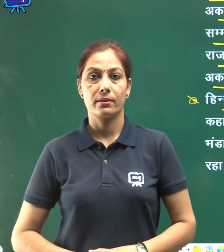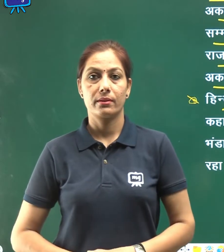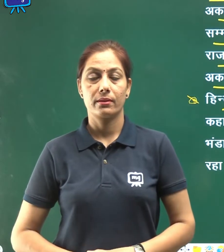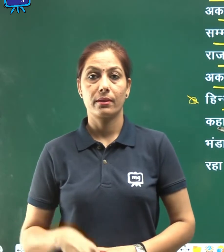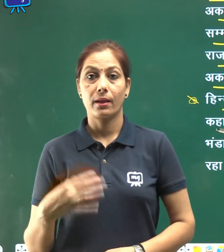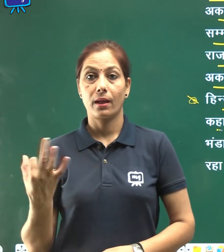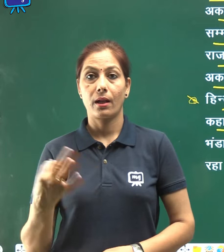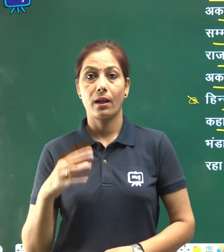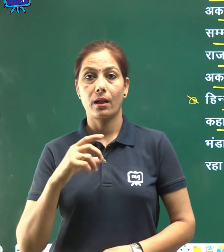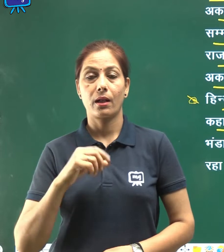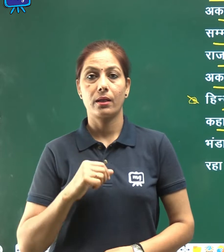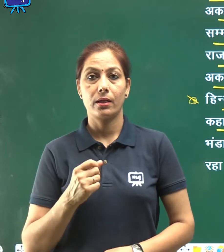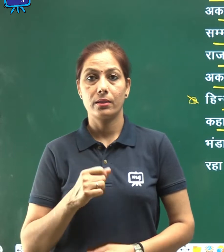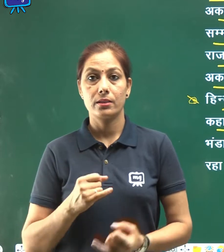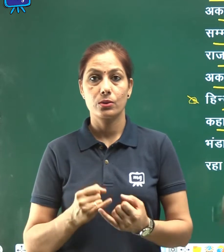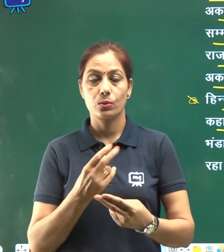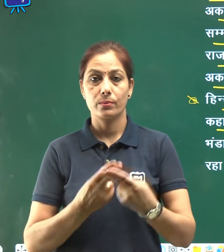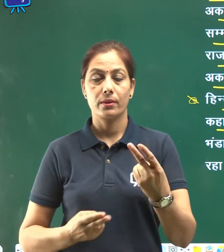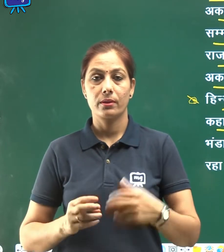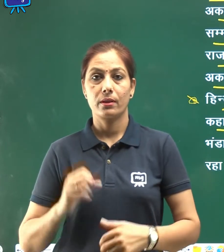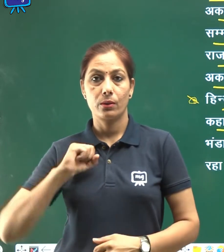नई कहानी आंदोलन में